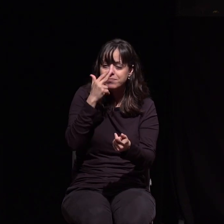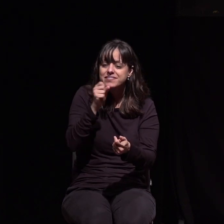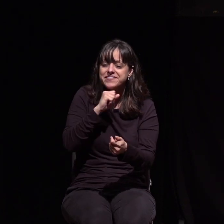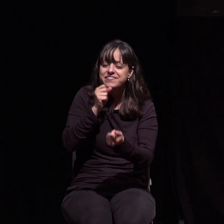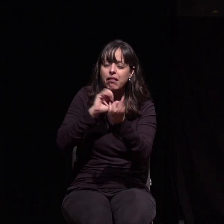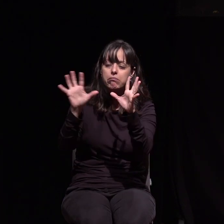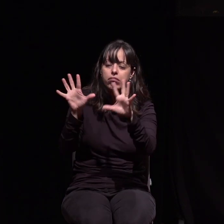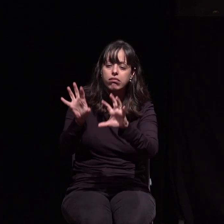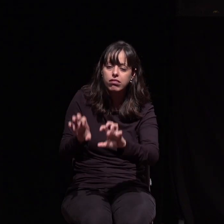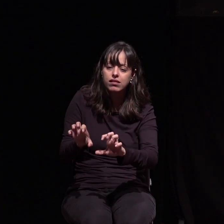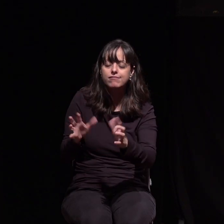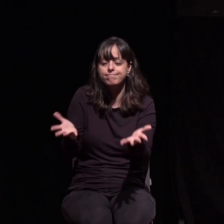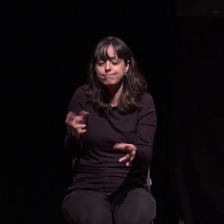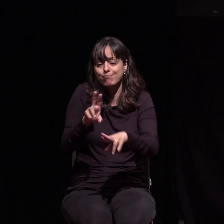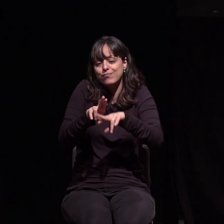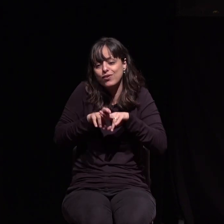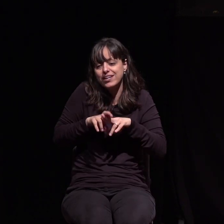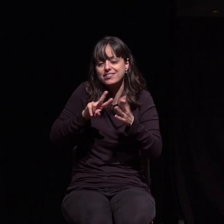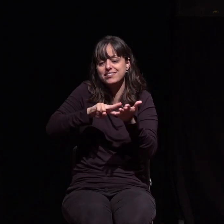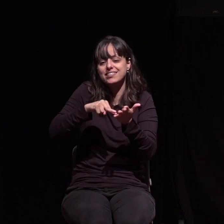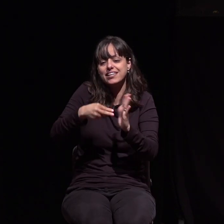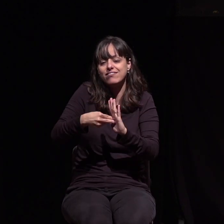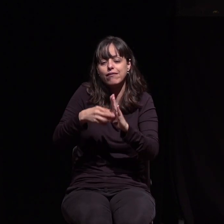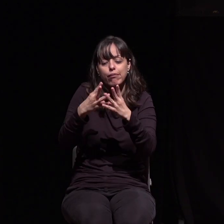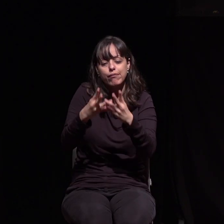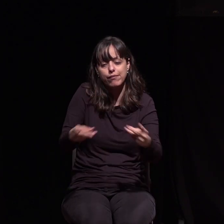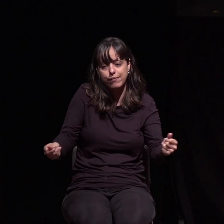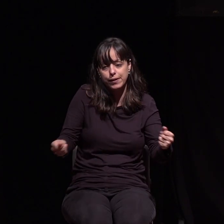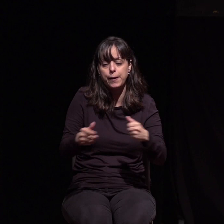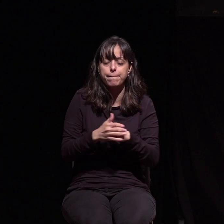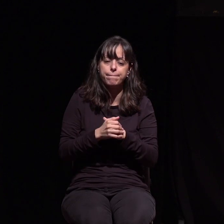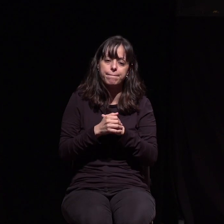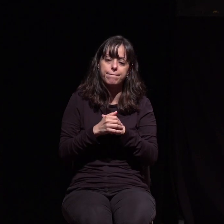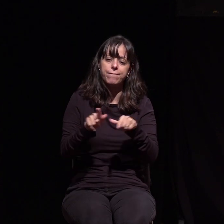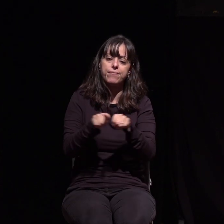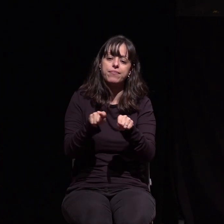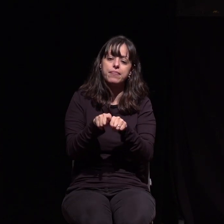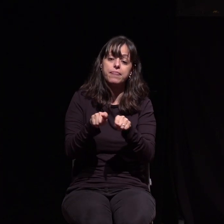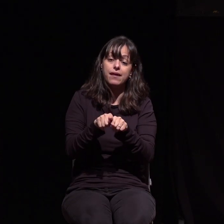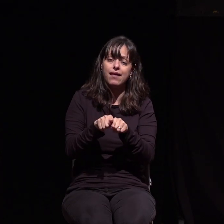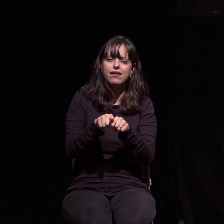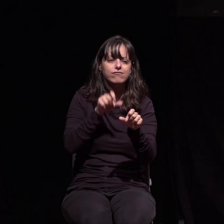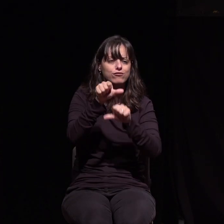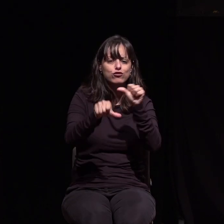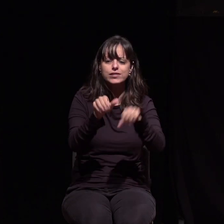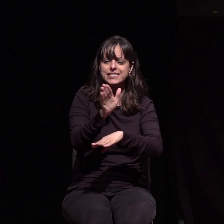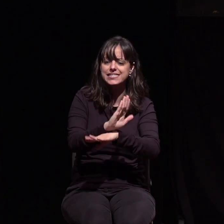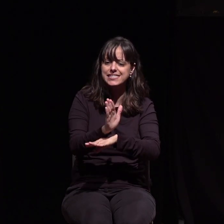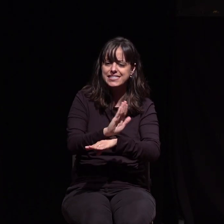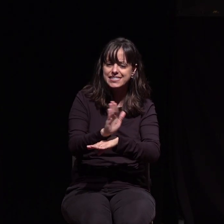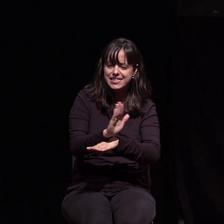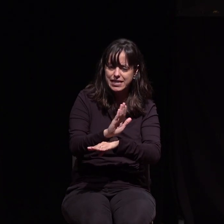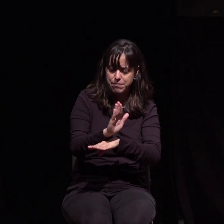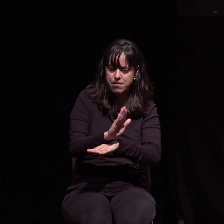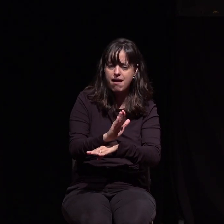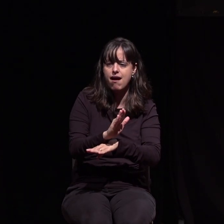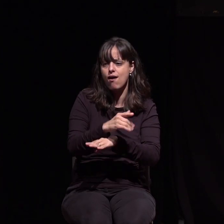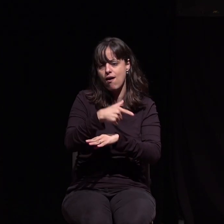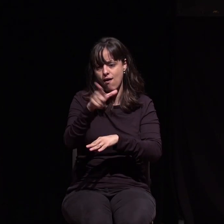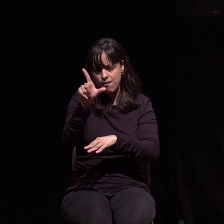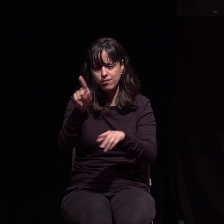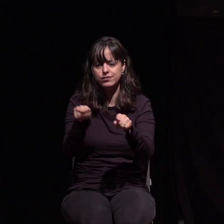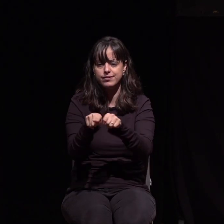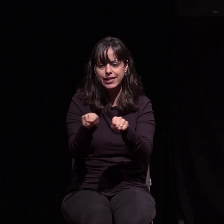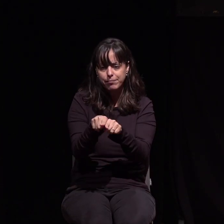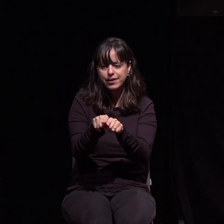Barroquinha, seria ali o Complexo Cultural da Barroquinha, virou um pouco cinema, acho que do Itaú, vinculado ao Itaú, não me lembro bem.